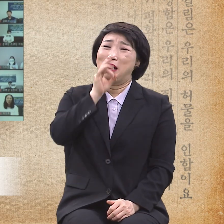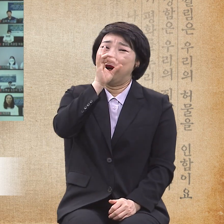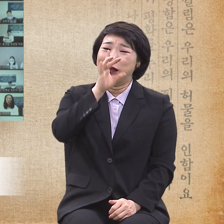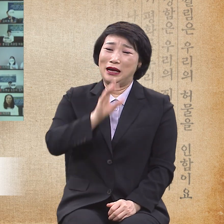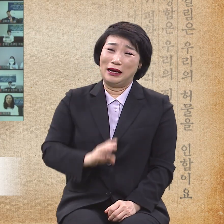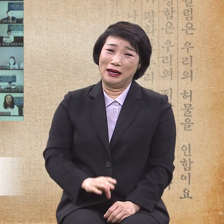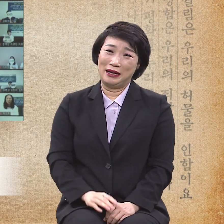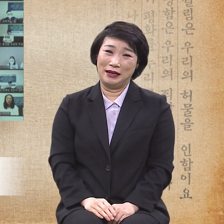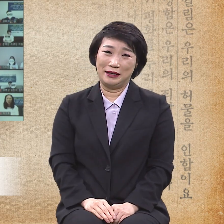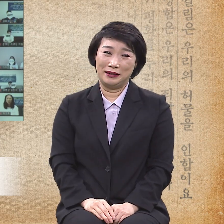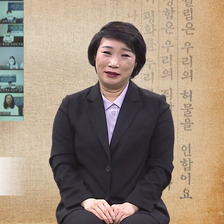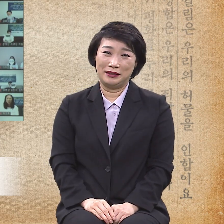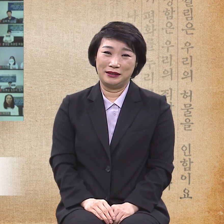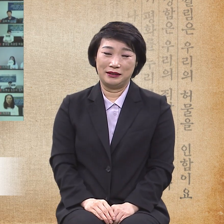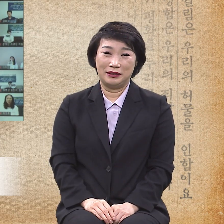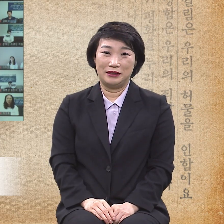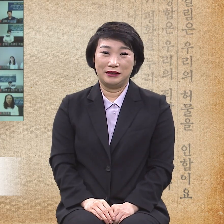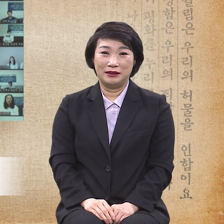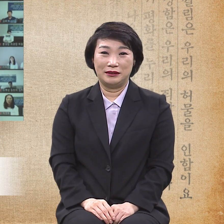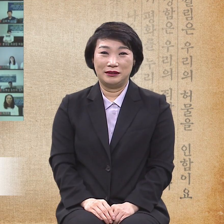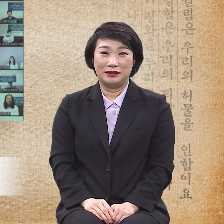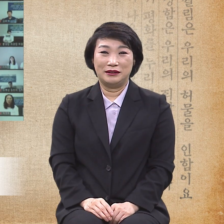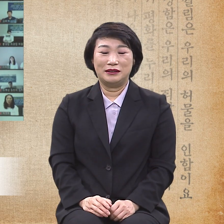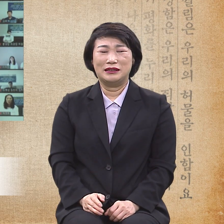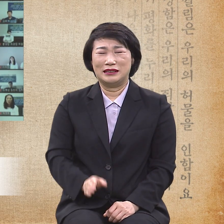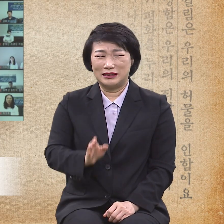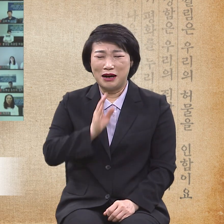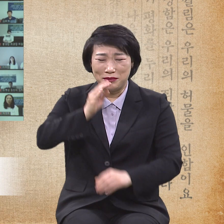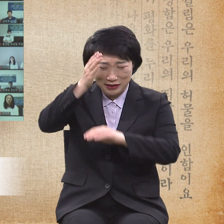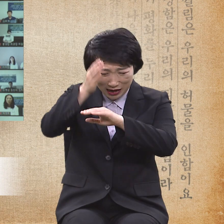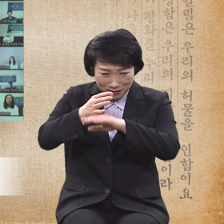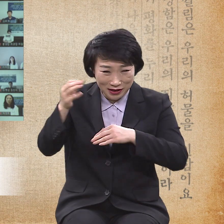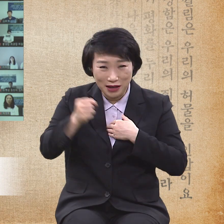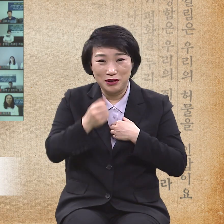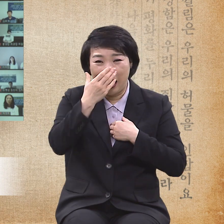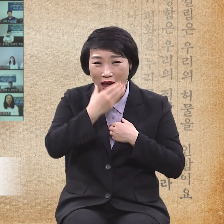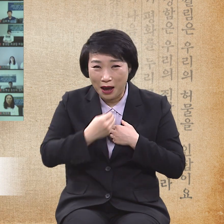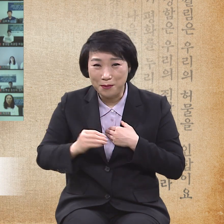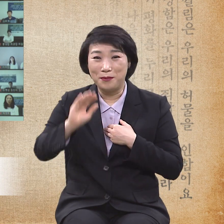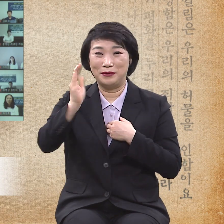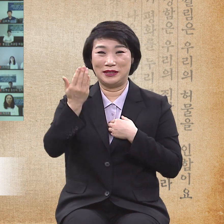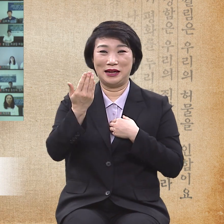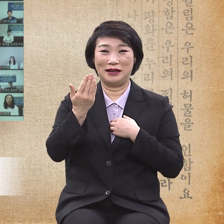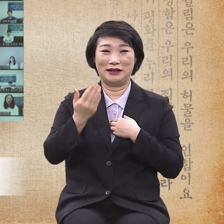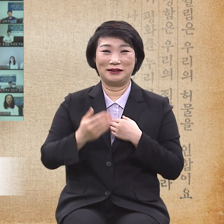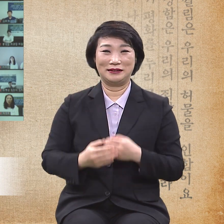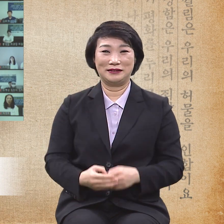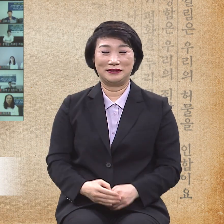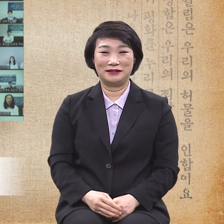거야. 춤으로, 감사함으로 행복한 거야.